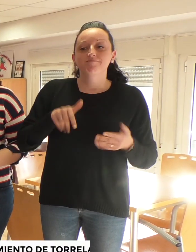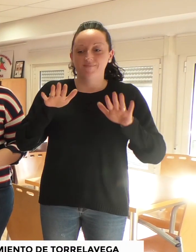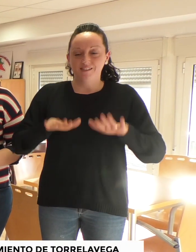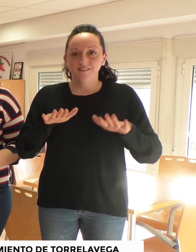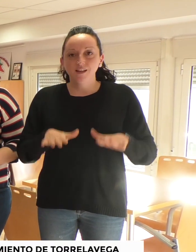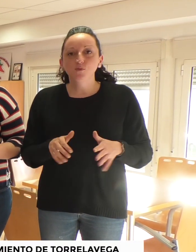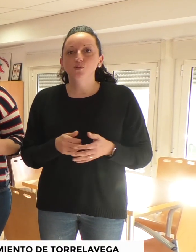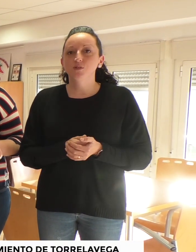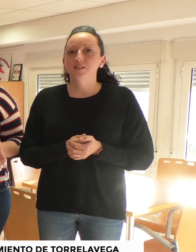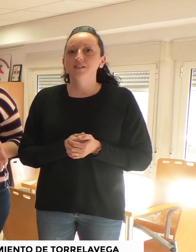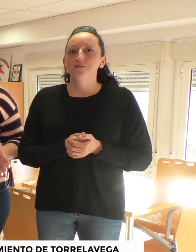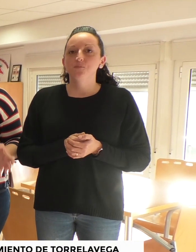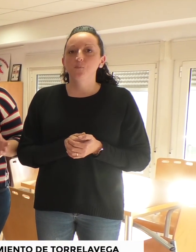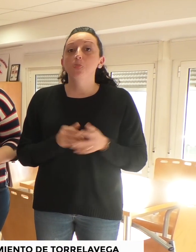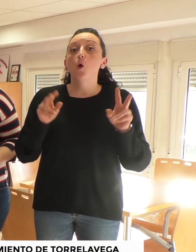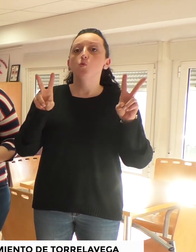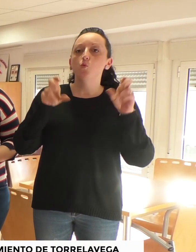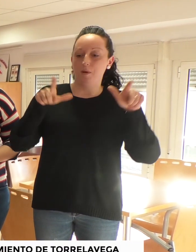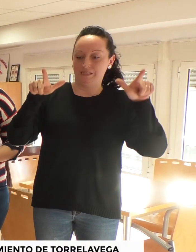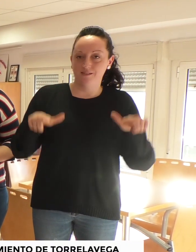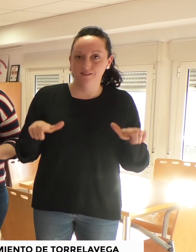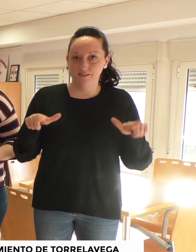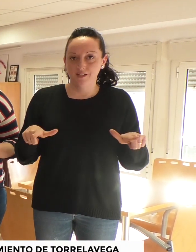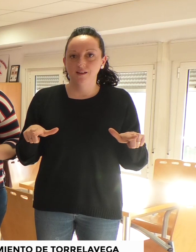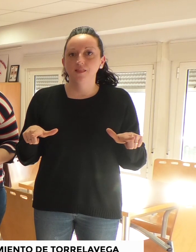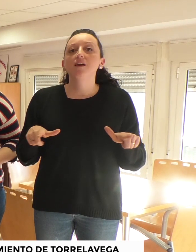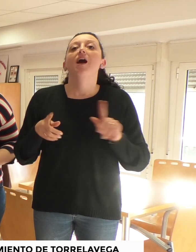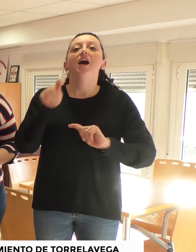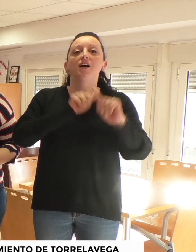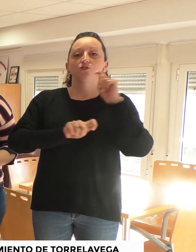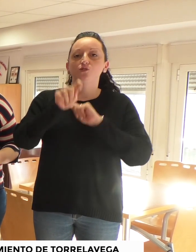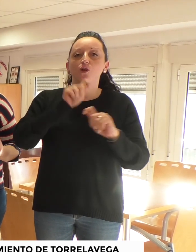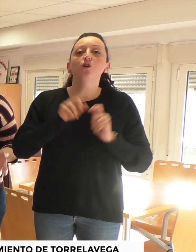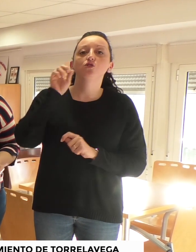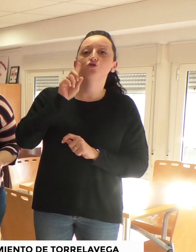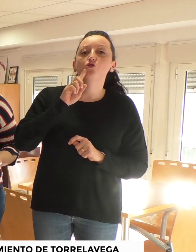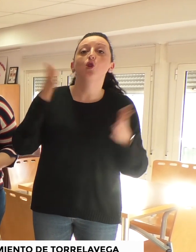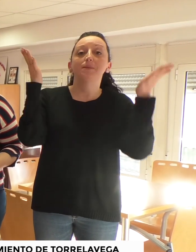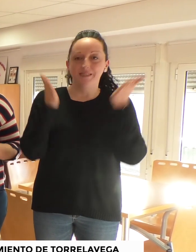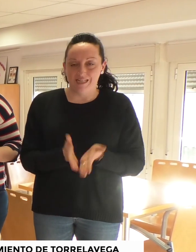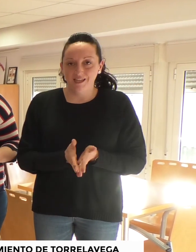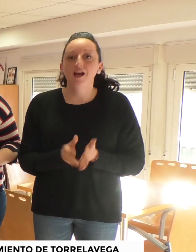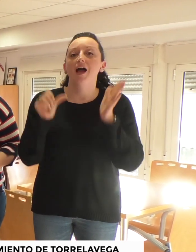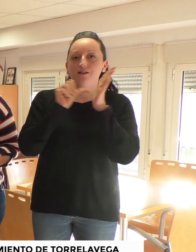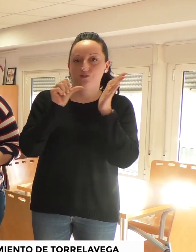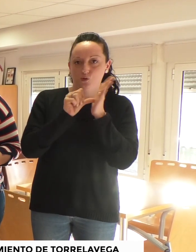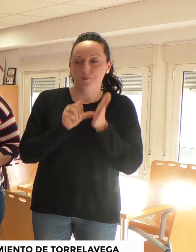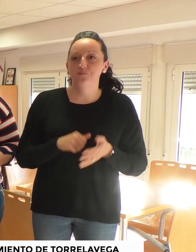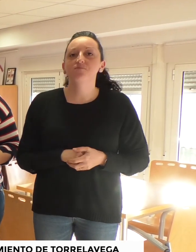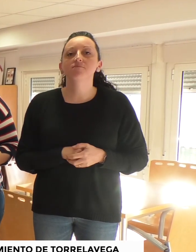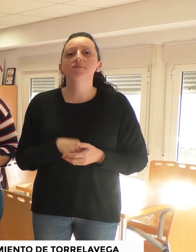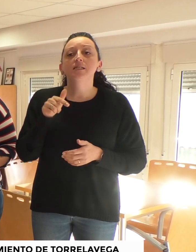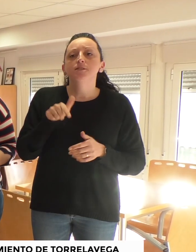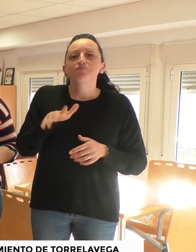estamos aquí en el nuevo local de la Asociación Sordos del Versalles, ASOBE. Es